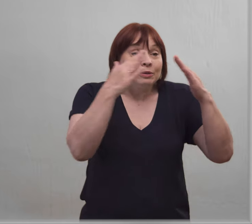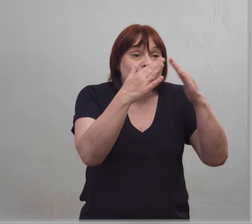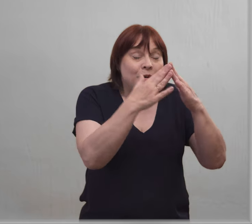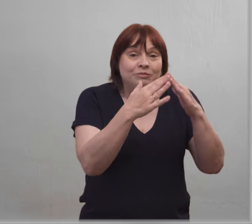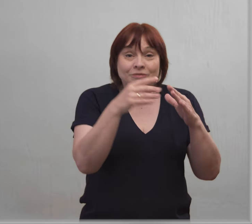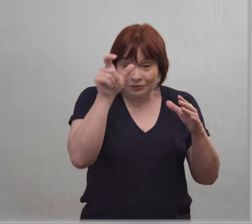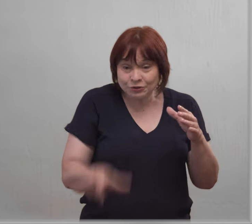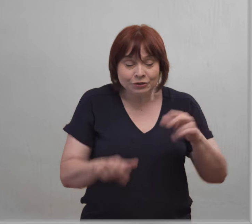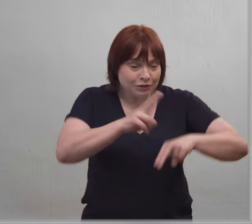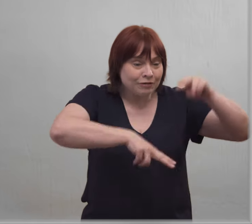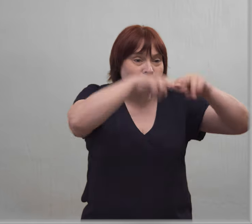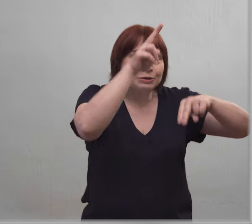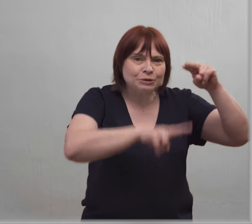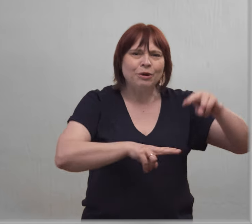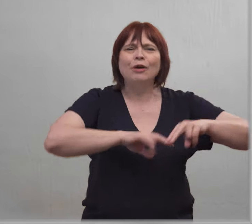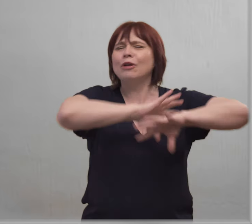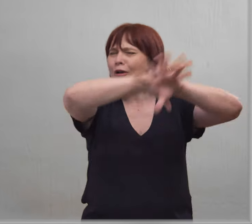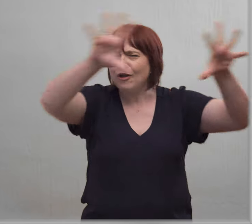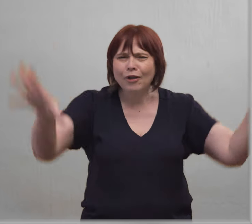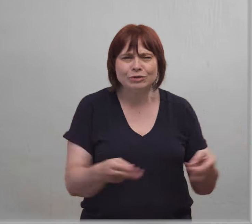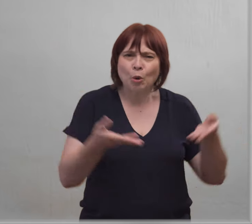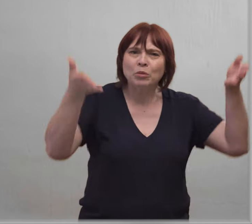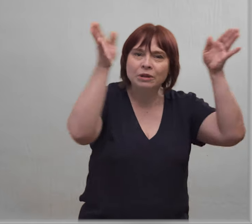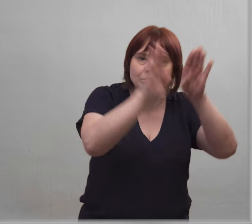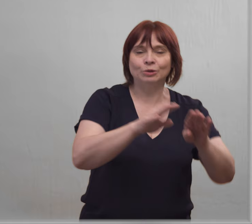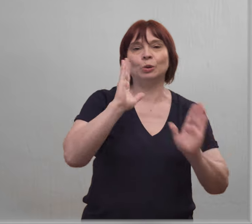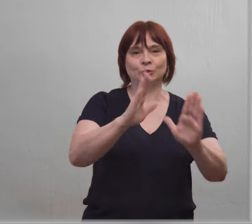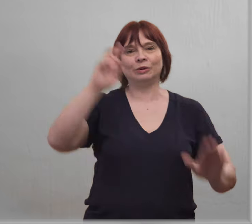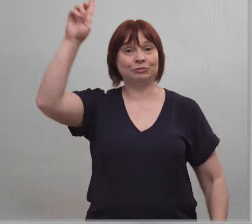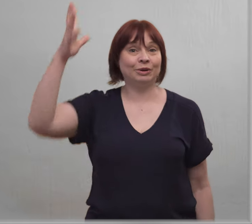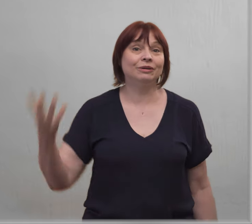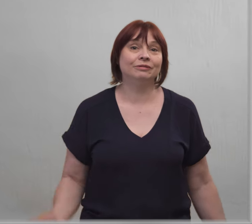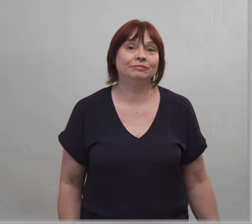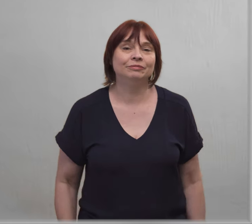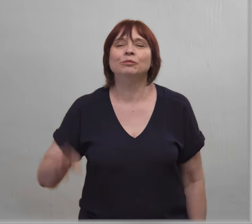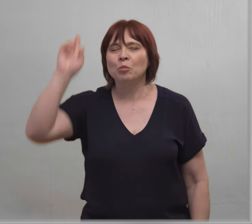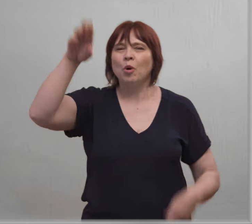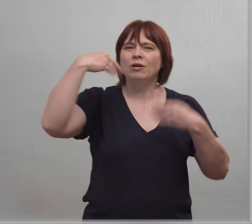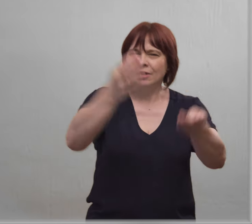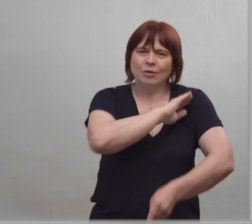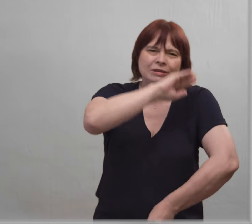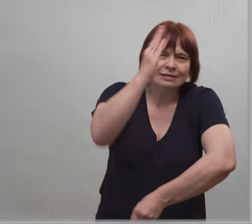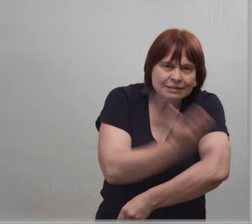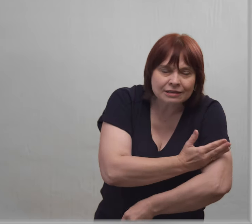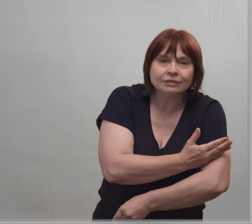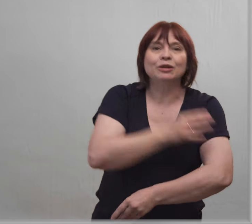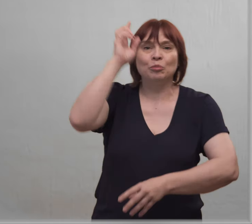Мы осознаем и понимаем, что Господь дает нам силу. Он дает нам способность.